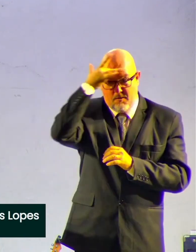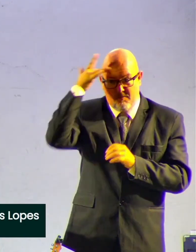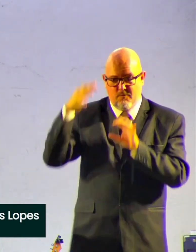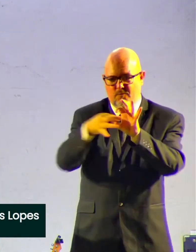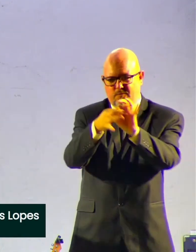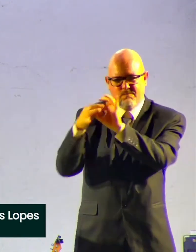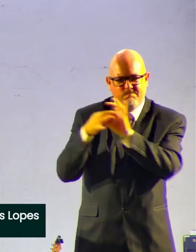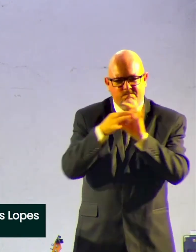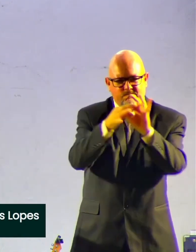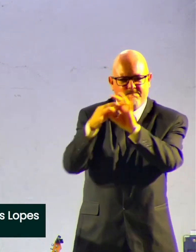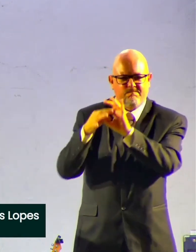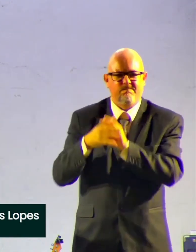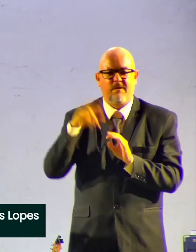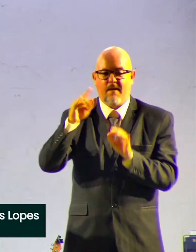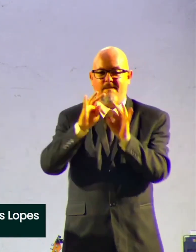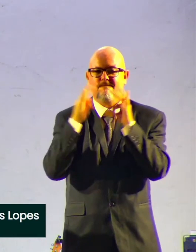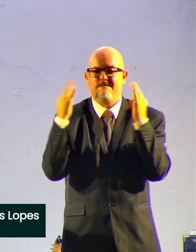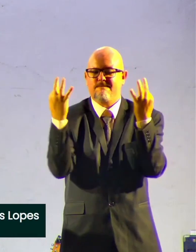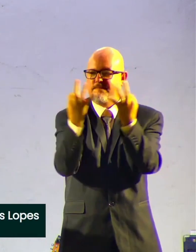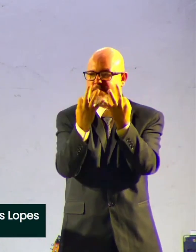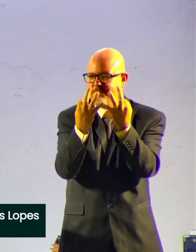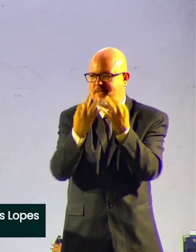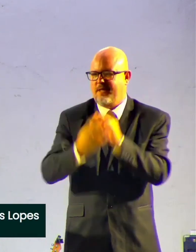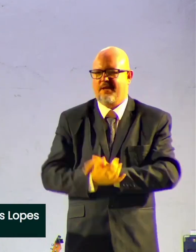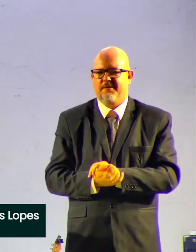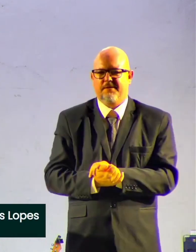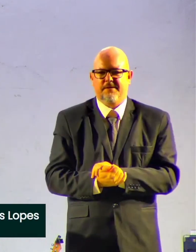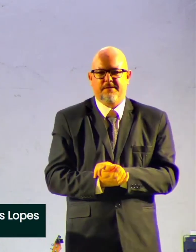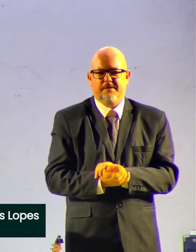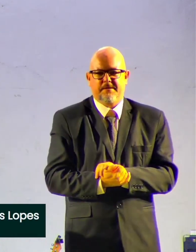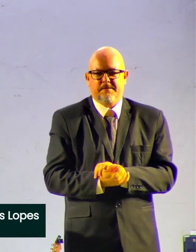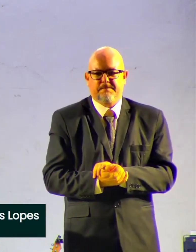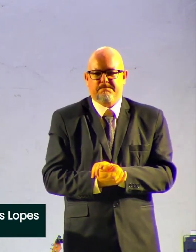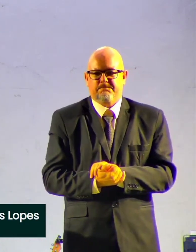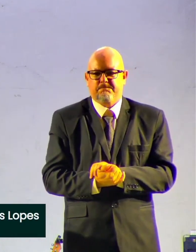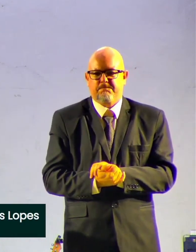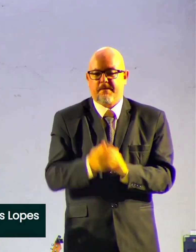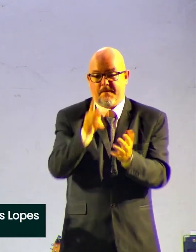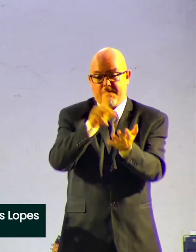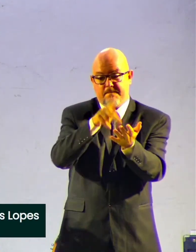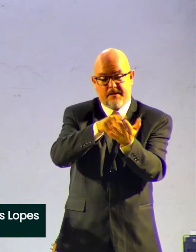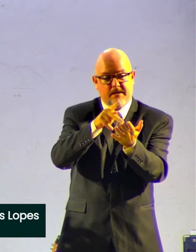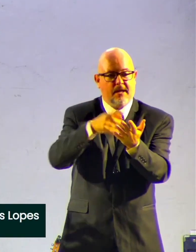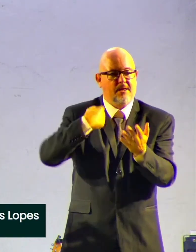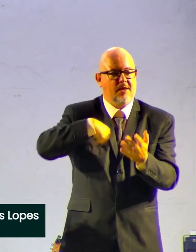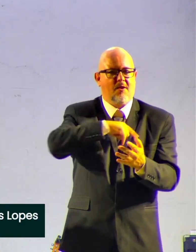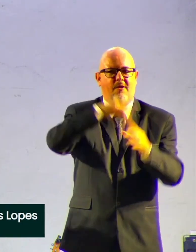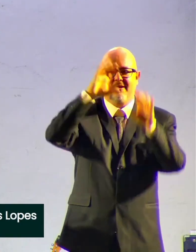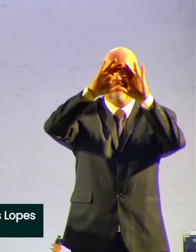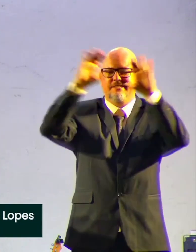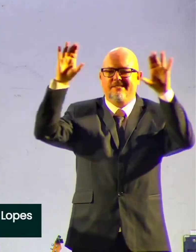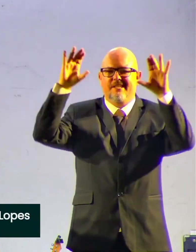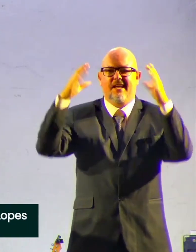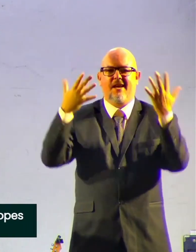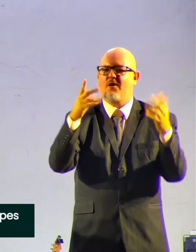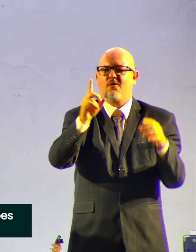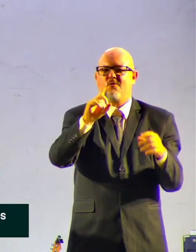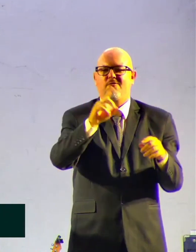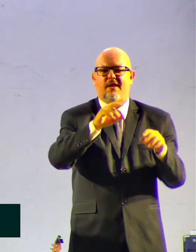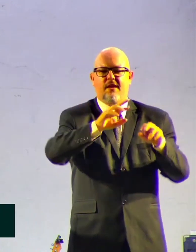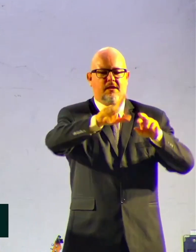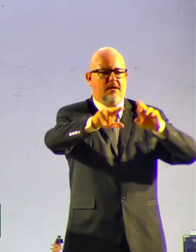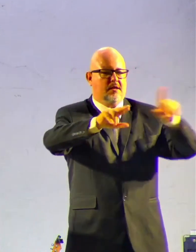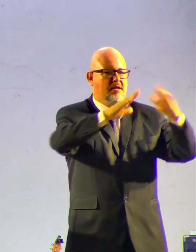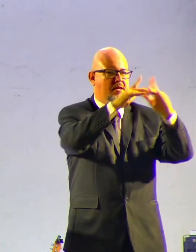povo, uma só família, um só rebanho. Na verdade, nós no céu não teremos uma